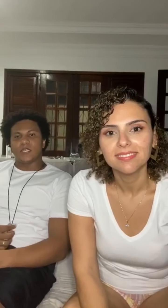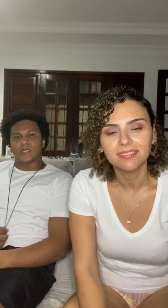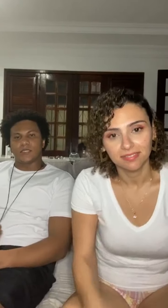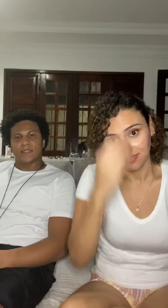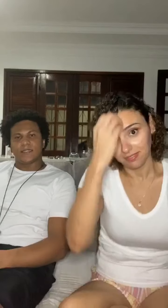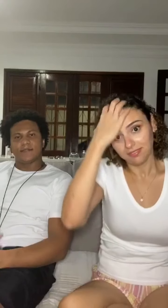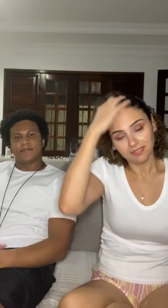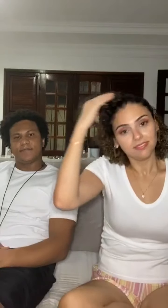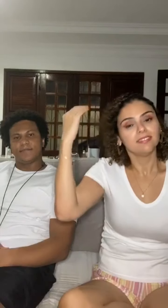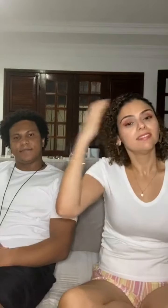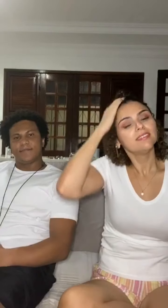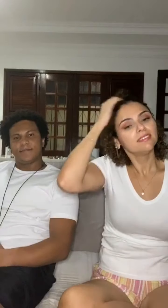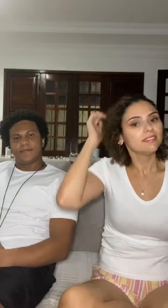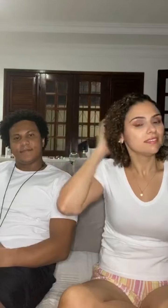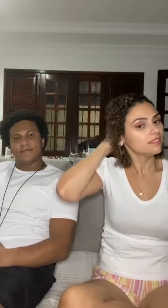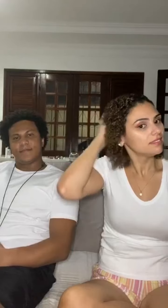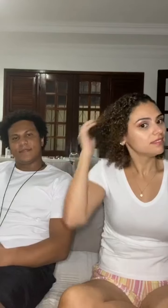Ixi.